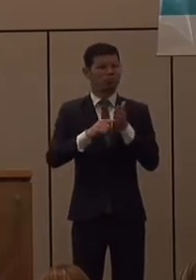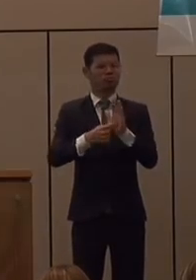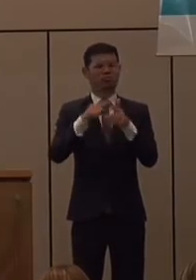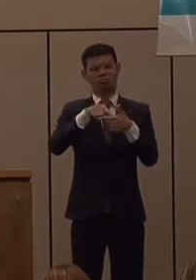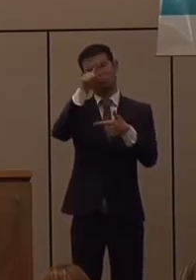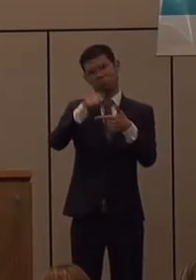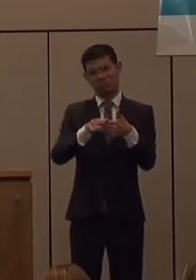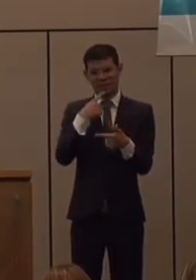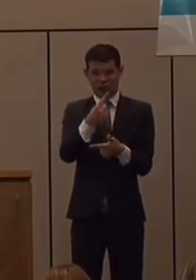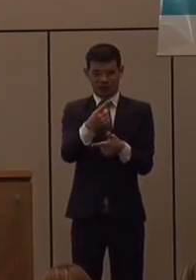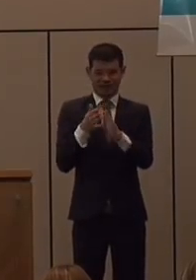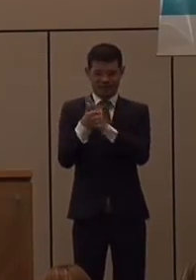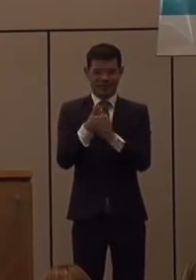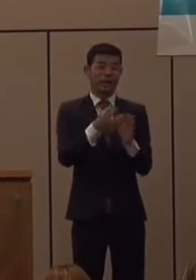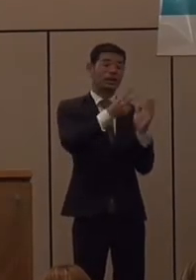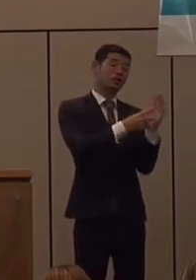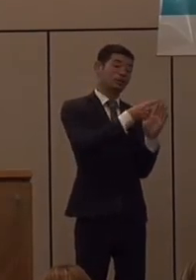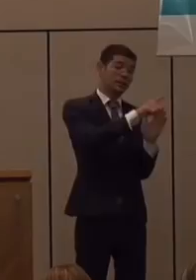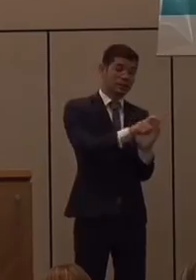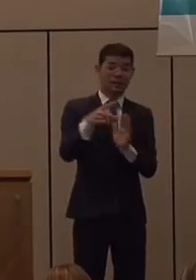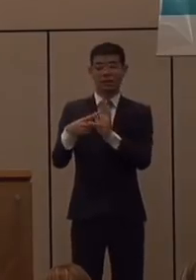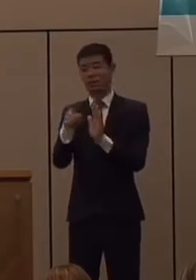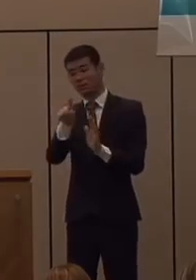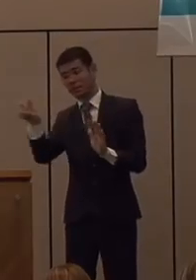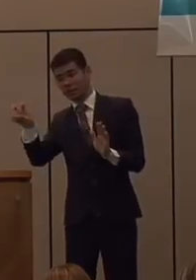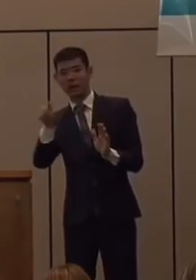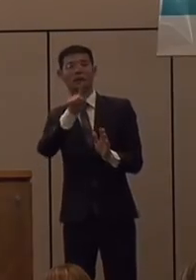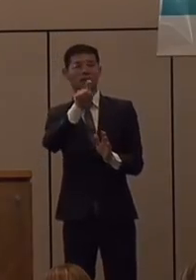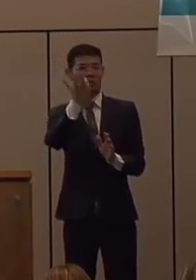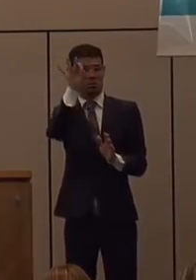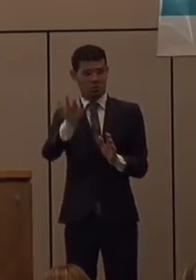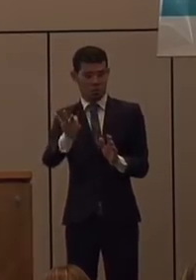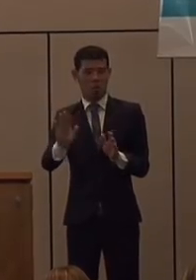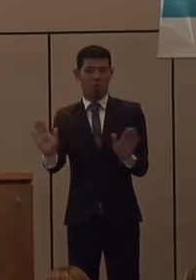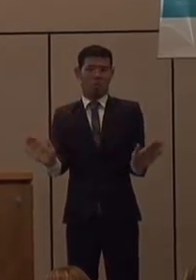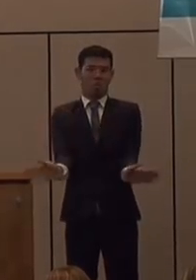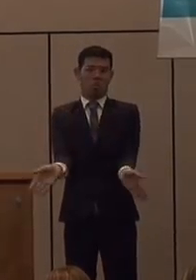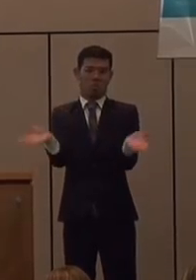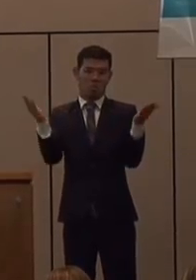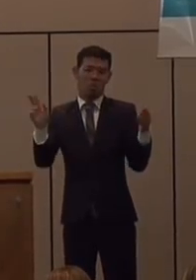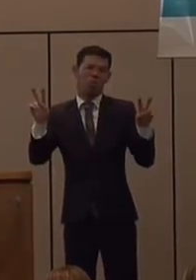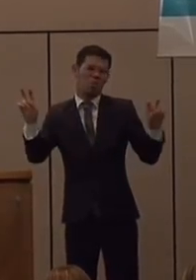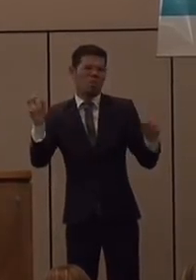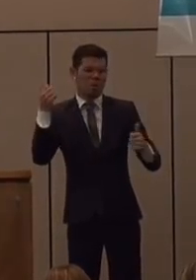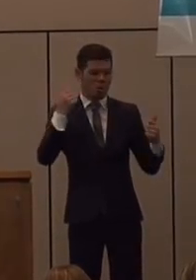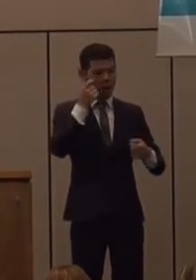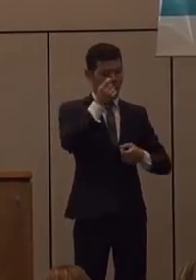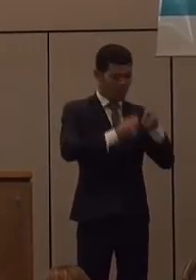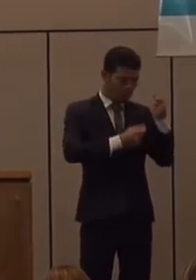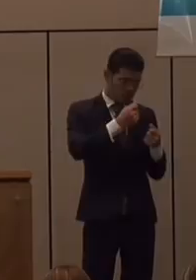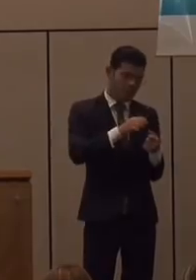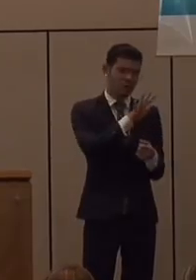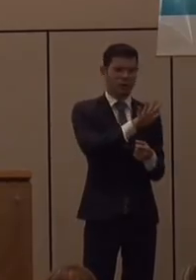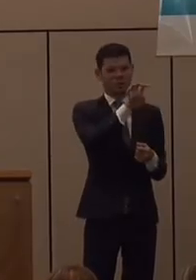y yo quisiera resaltar también los crecimientos en algunos subsectores por ejemplo en financieros crecimos 58 por ciento en el software